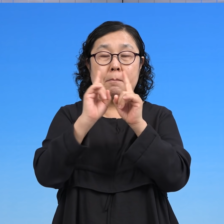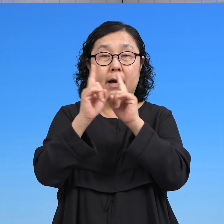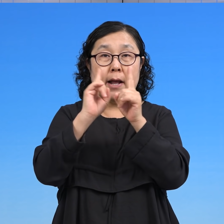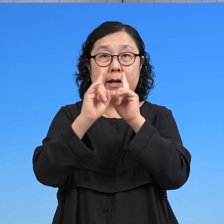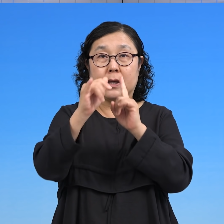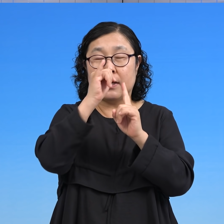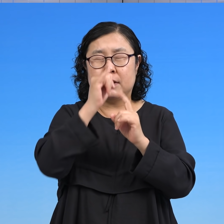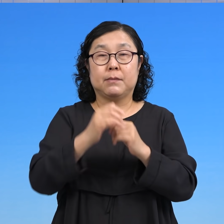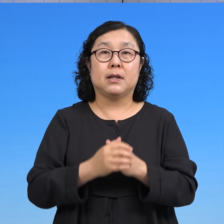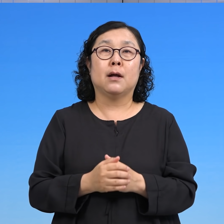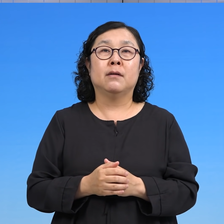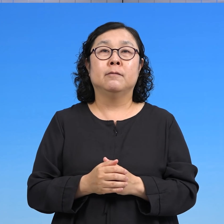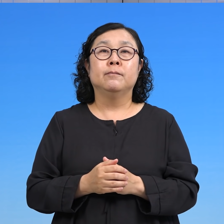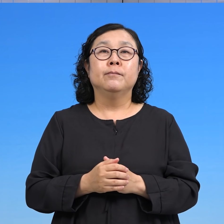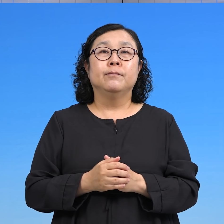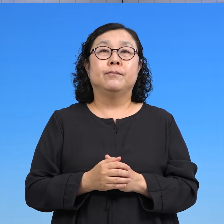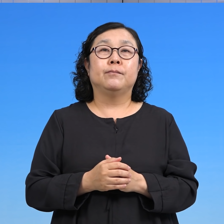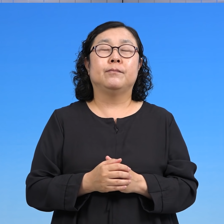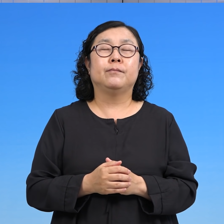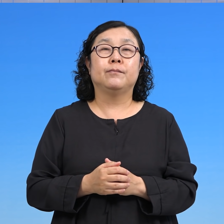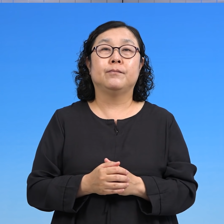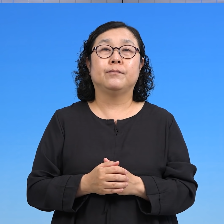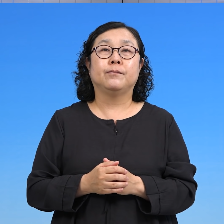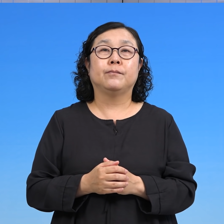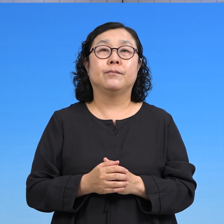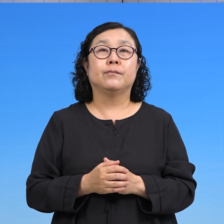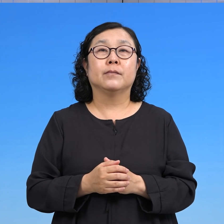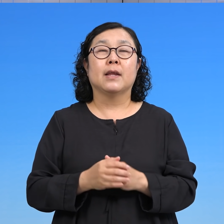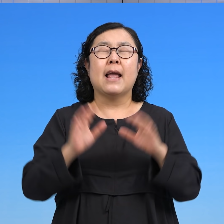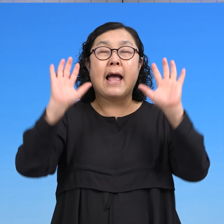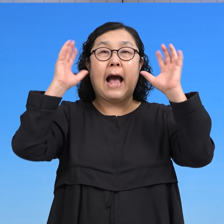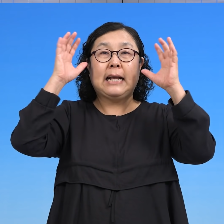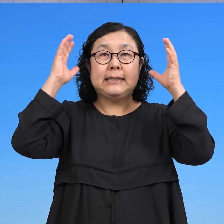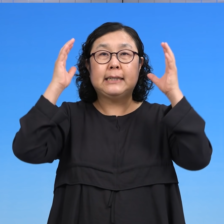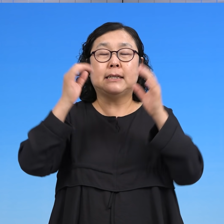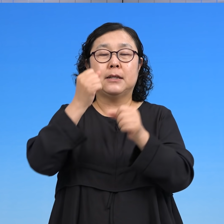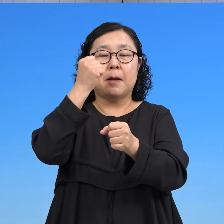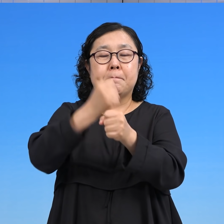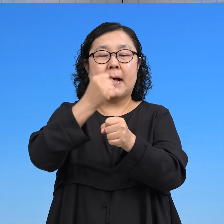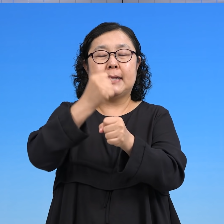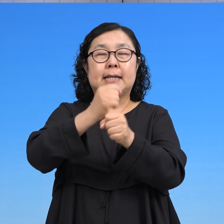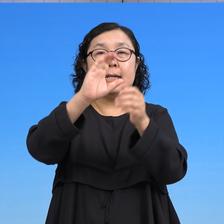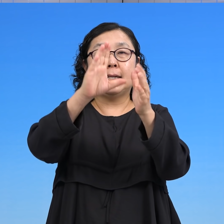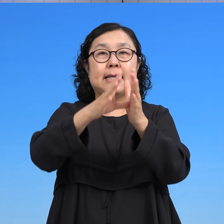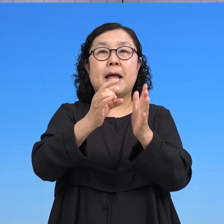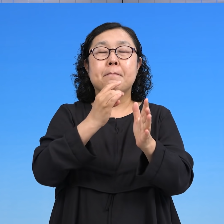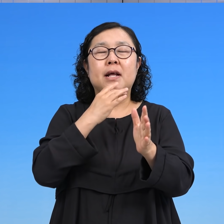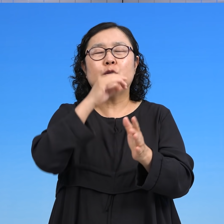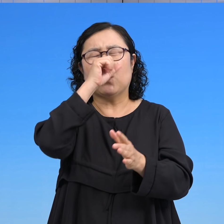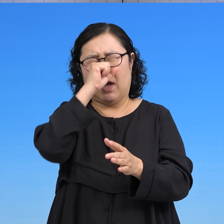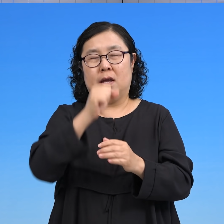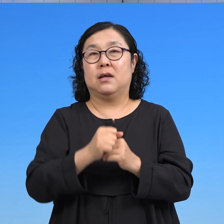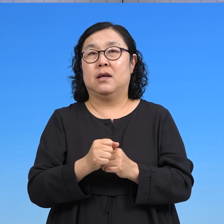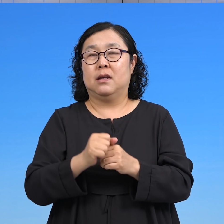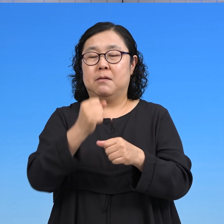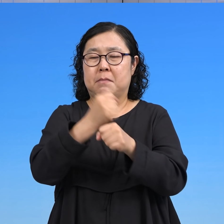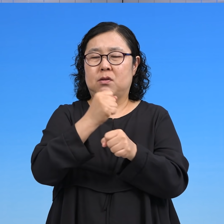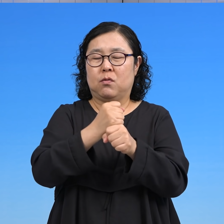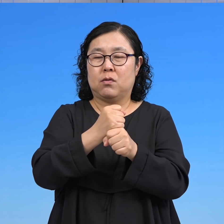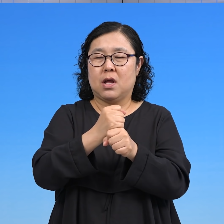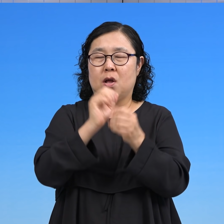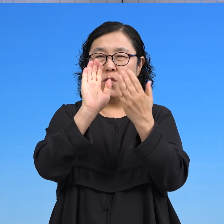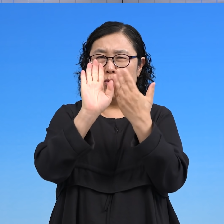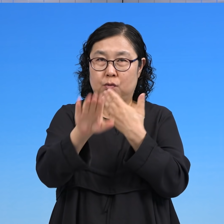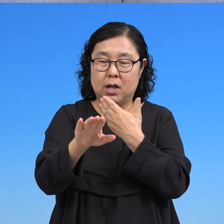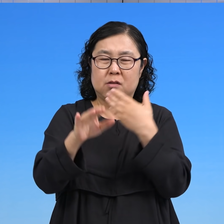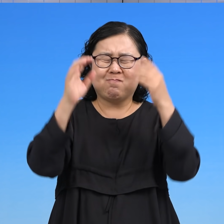이런 말을 한 것도 책에 옮겨놓은 걸 제가 읽었습니다. 이런 말을 했습니다. 아이들은 만들 때만 좋지